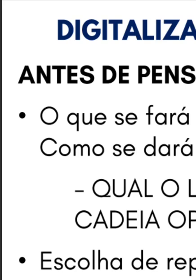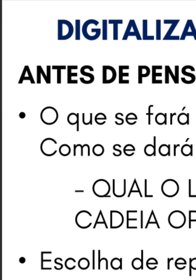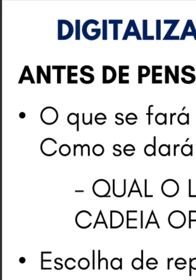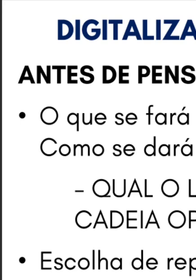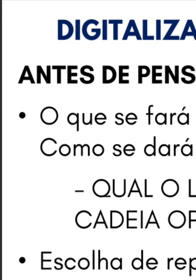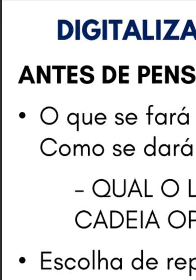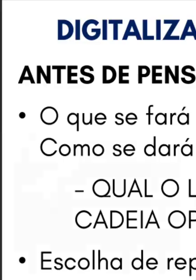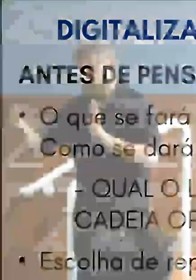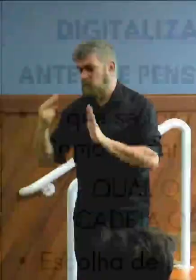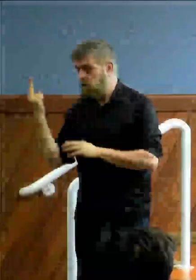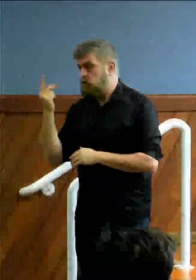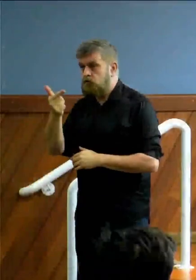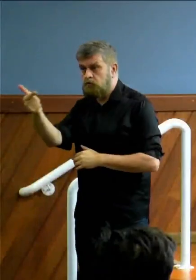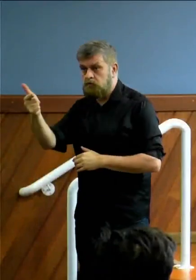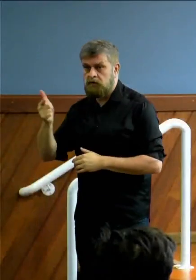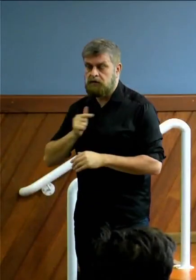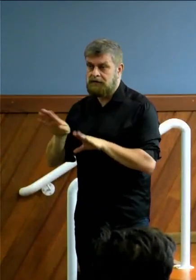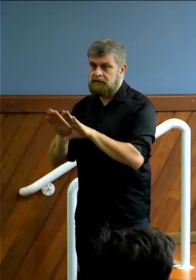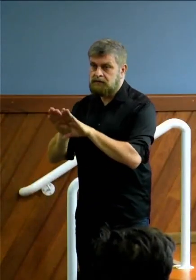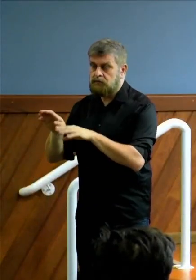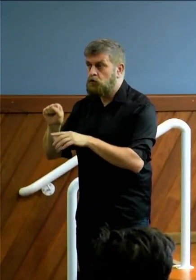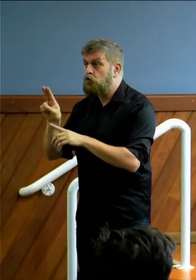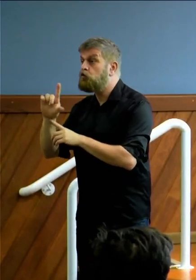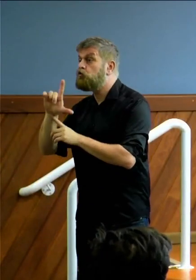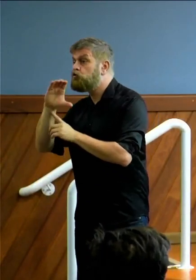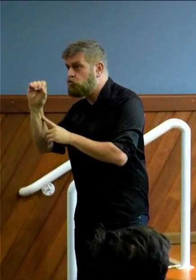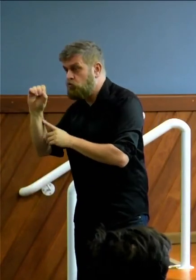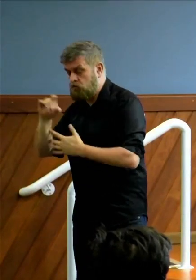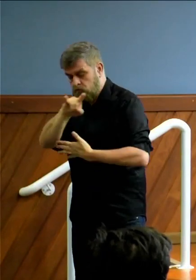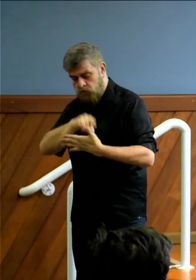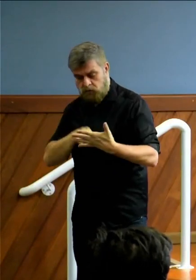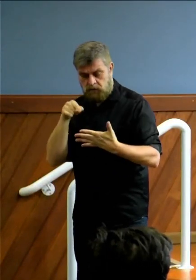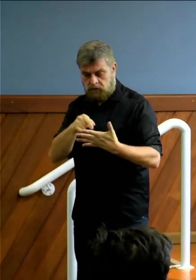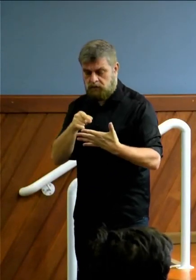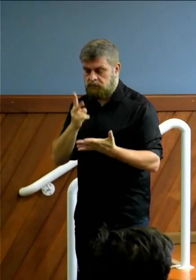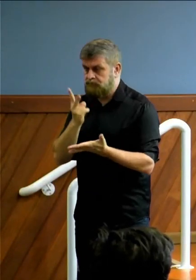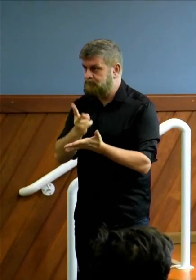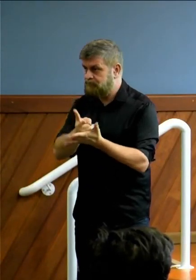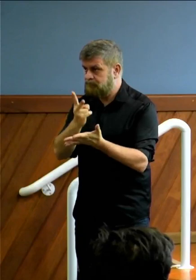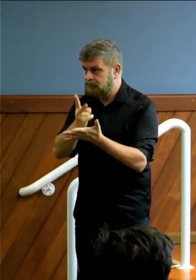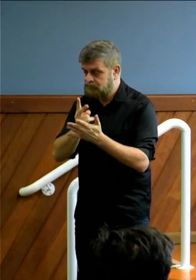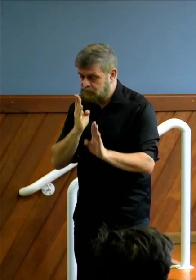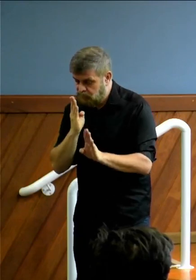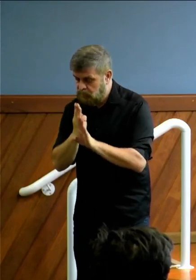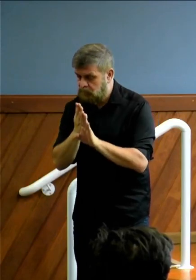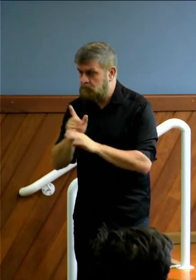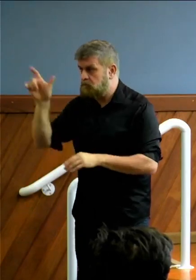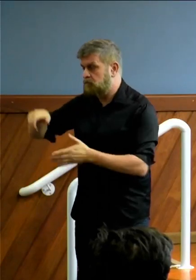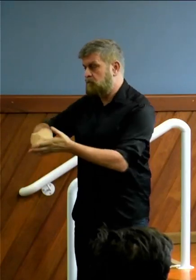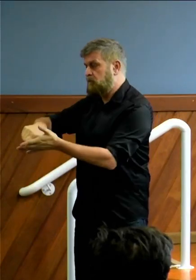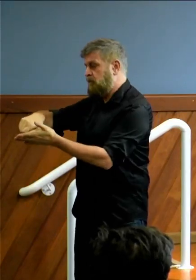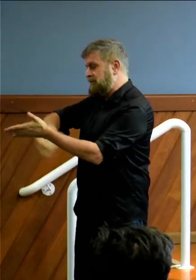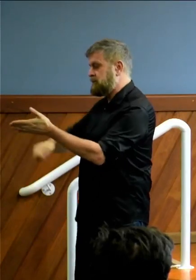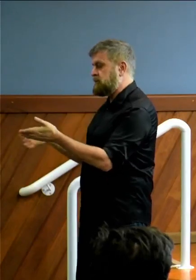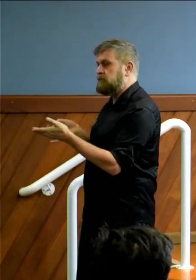tem jeito. Por exemplo, você tem suco, né, ali no documento. Então, isso vai ficar. Dá para você identificar, não sei que a pessoa rasgar a página, aí já,